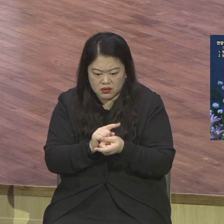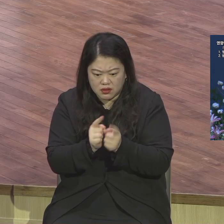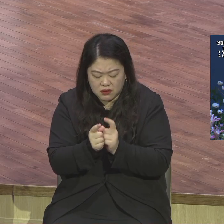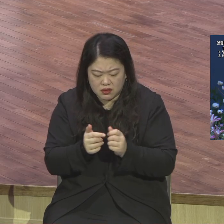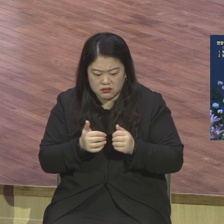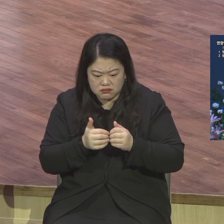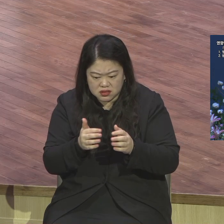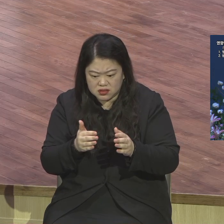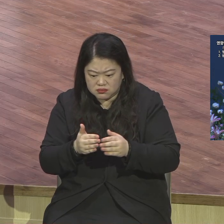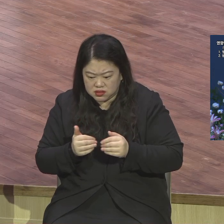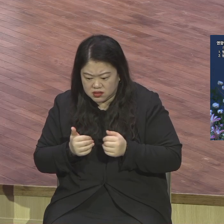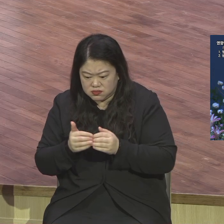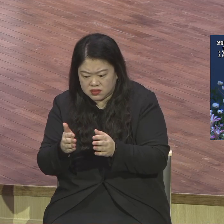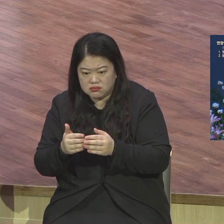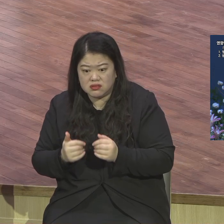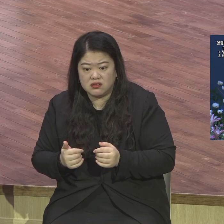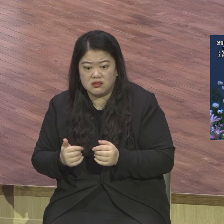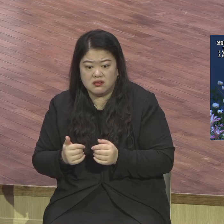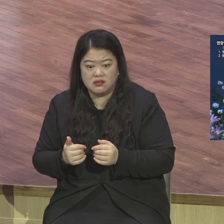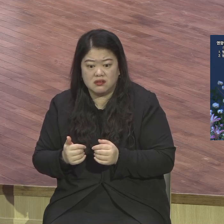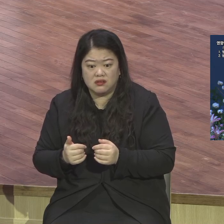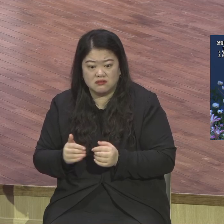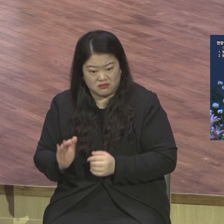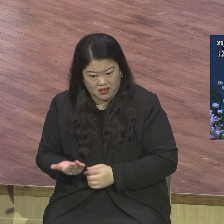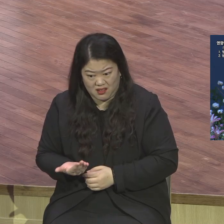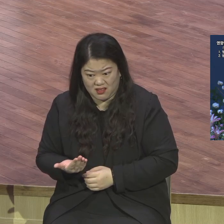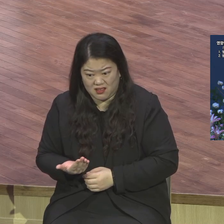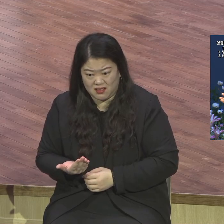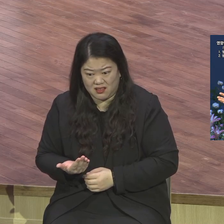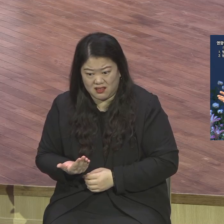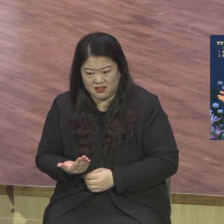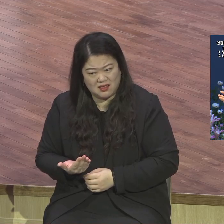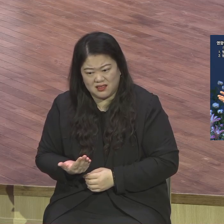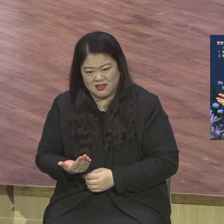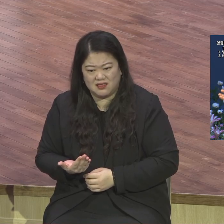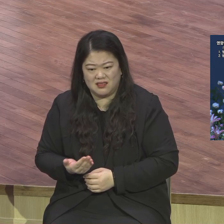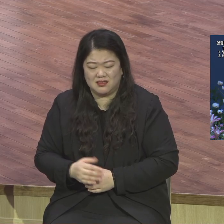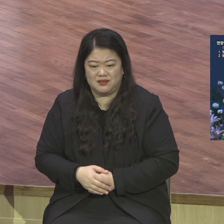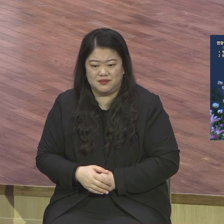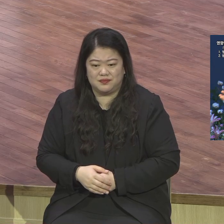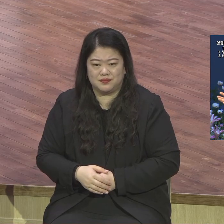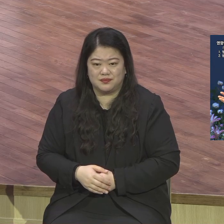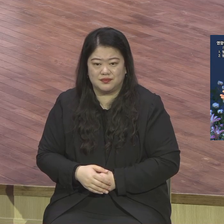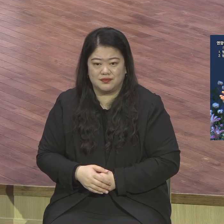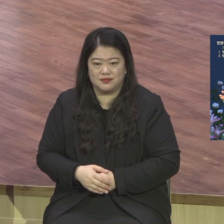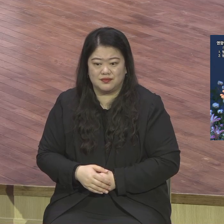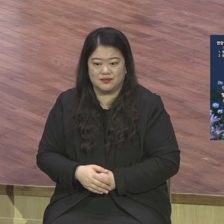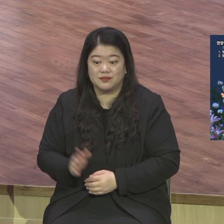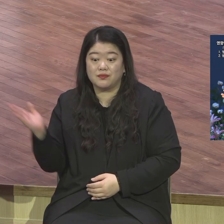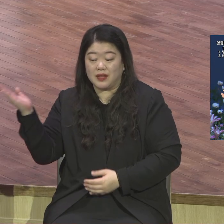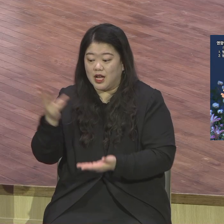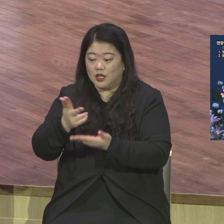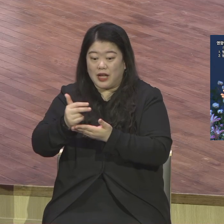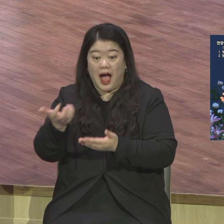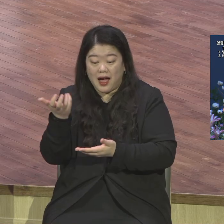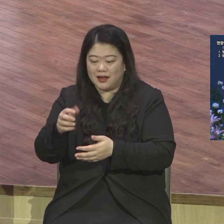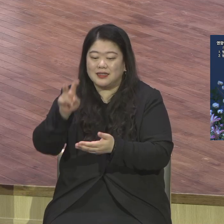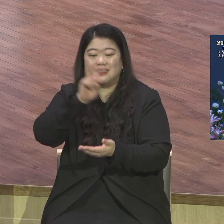우리 교회는 그런 게 다릅니다. 일단 찬양을 여러분 주일 찬양을 들으면 뭘